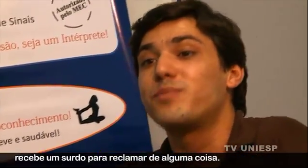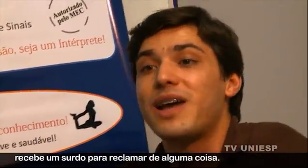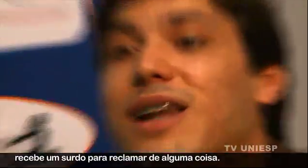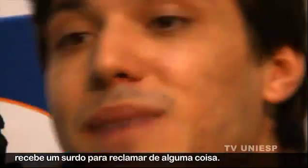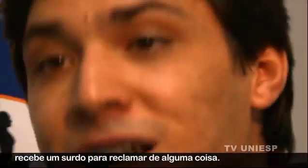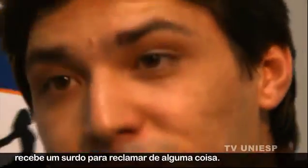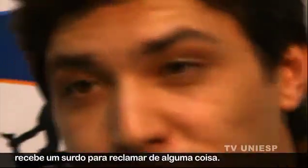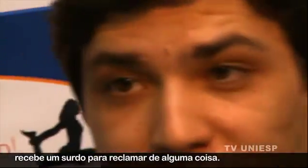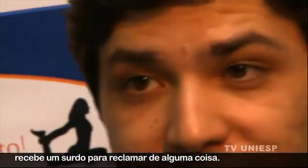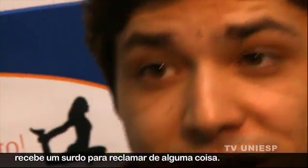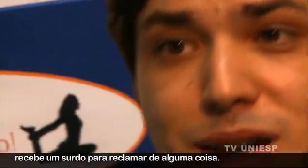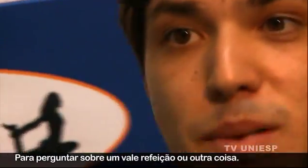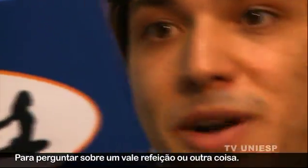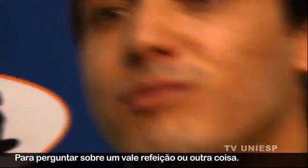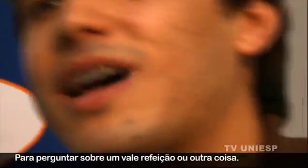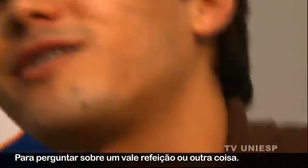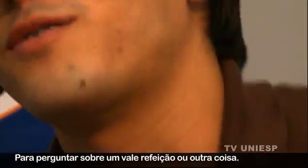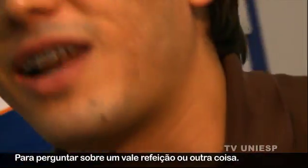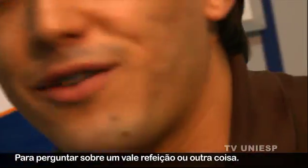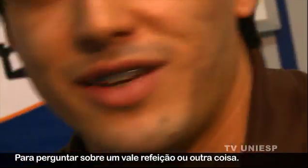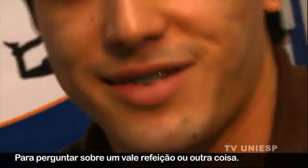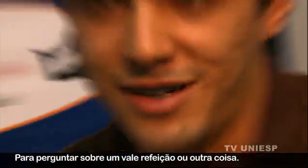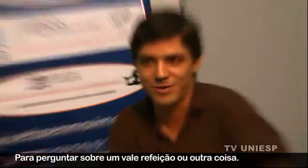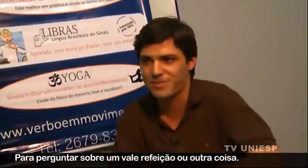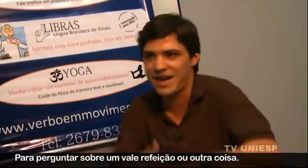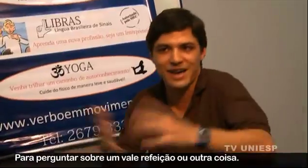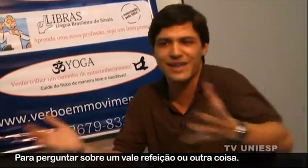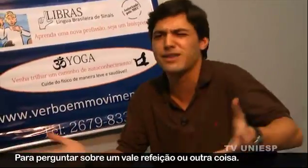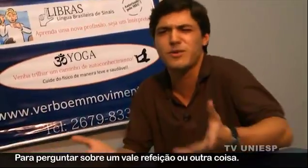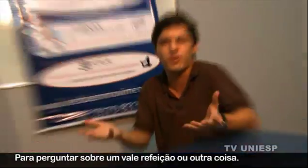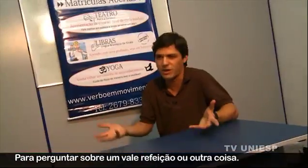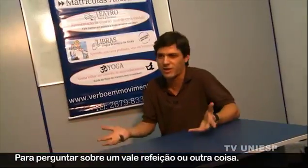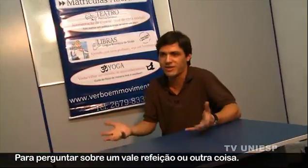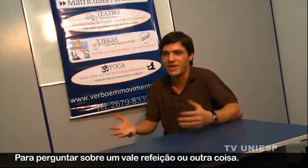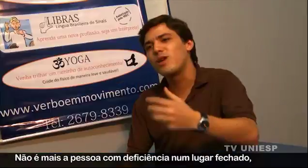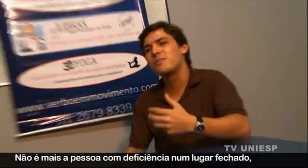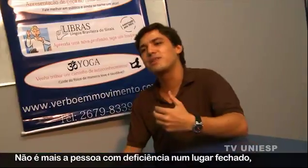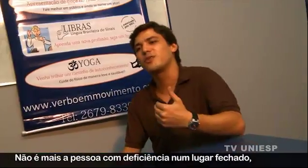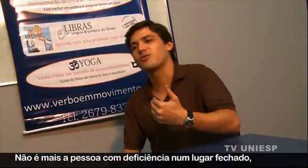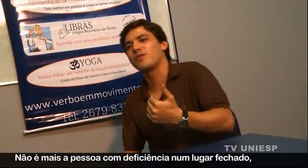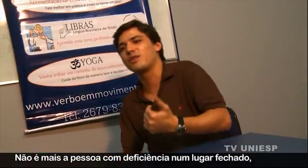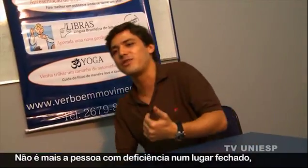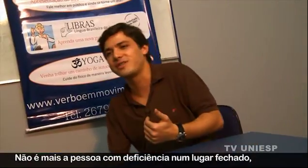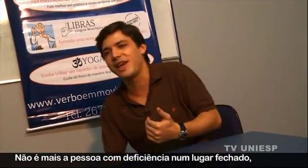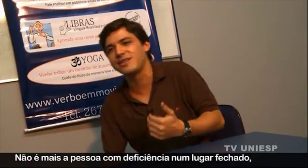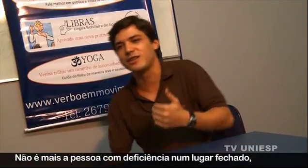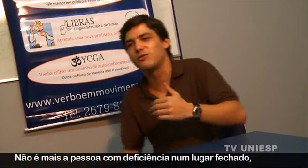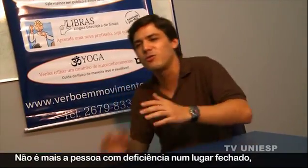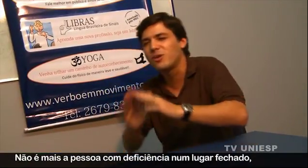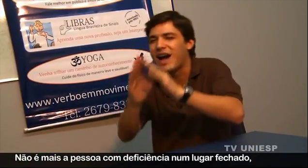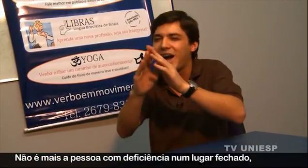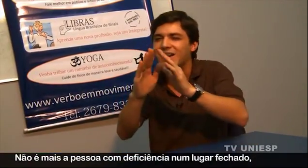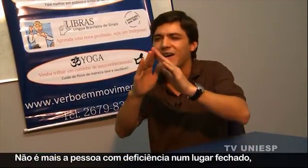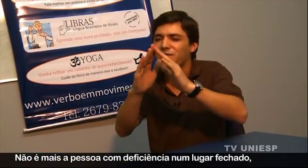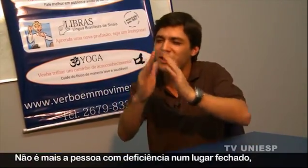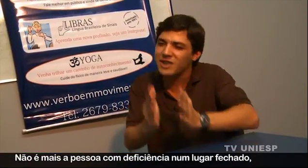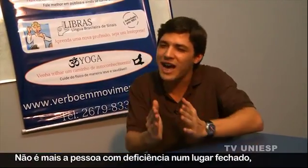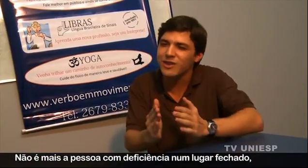para reclamar de uma coisa, para perguntar se vale a refeição, para querer saber qualquer coisa. Não é mais a pessoa com deficiência num lugar